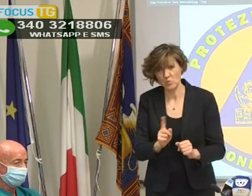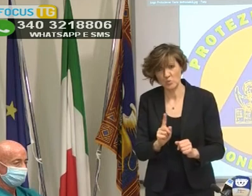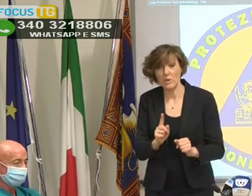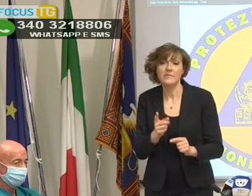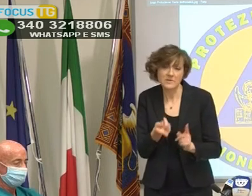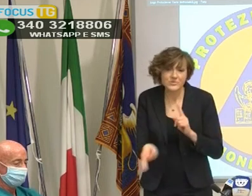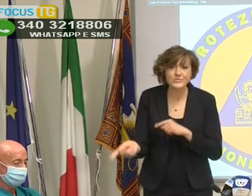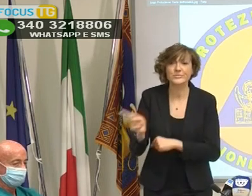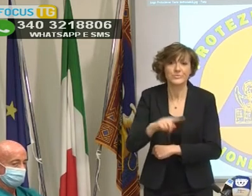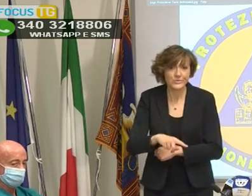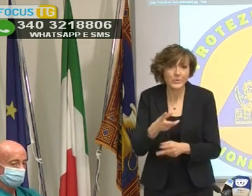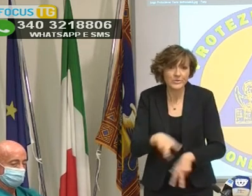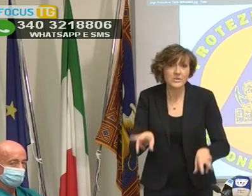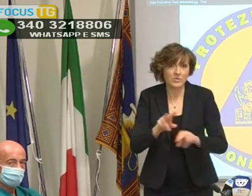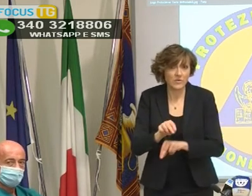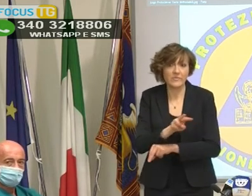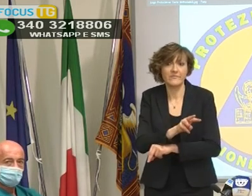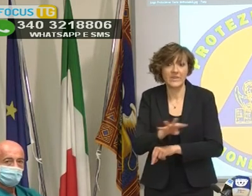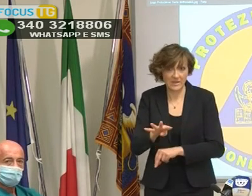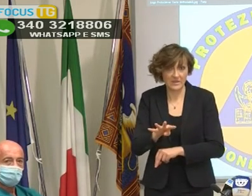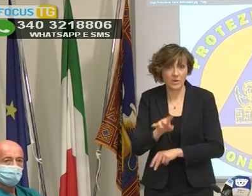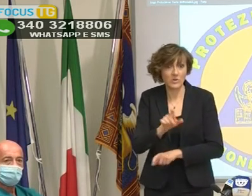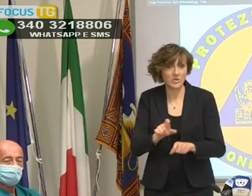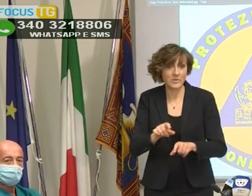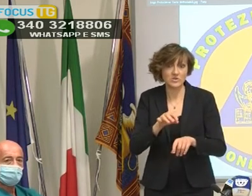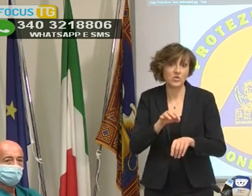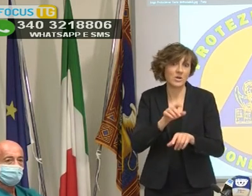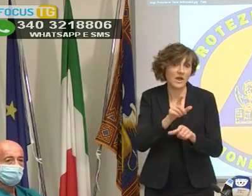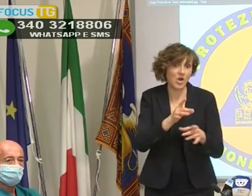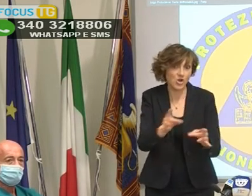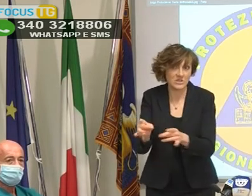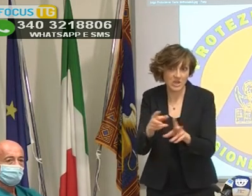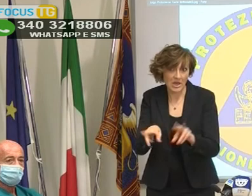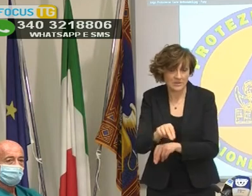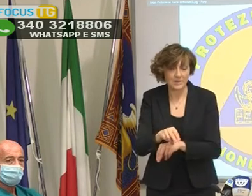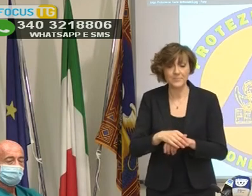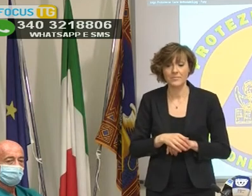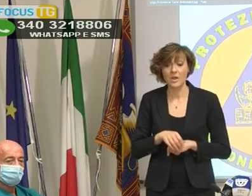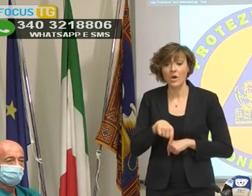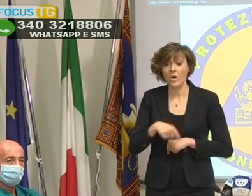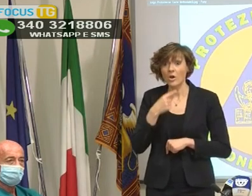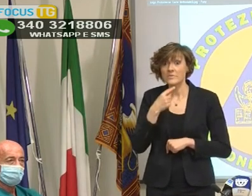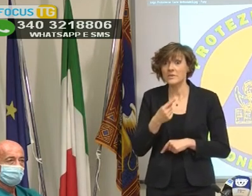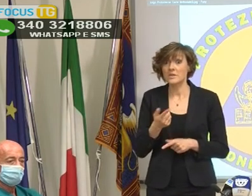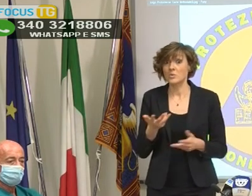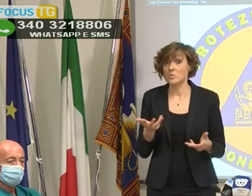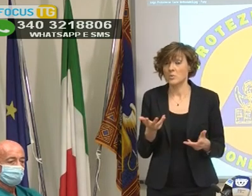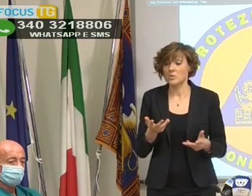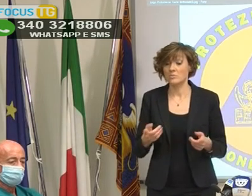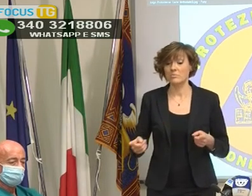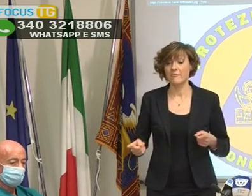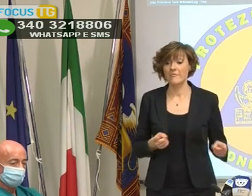giorno dopo abbiamo avuto 24, se ricordate, nuovi contagiati. Oggi vi dico che siamo in una fase di